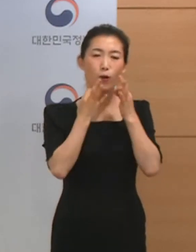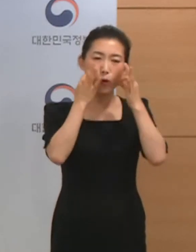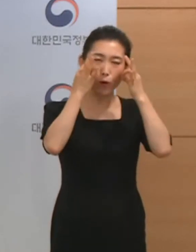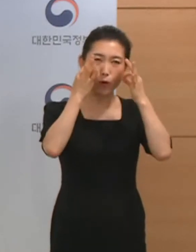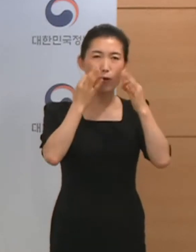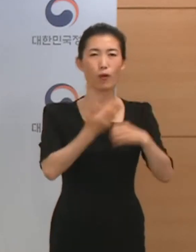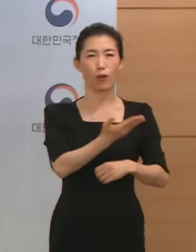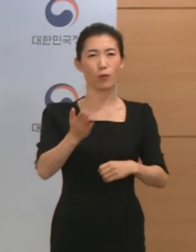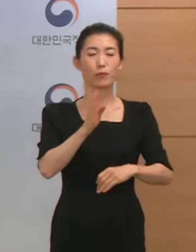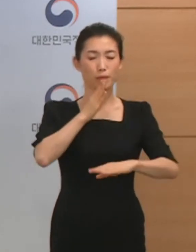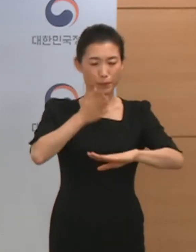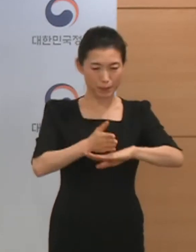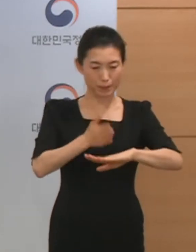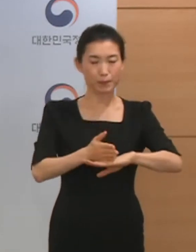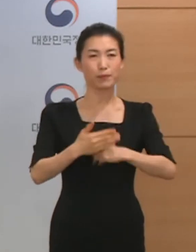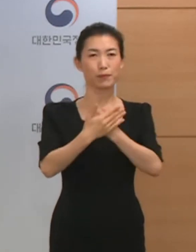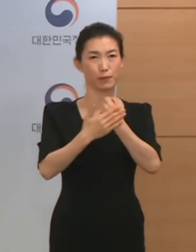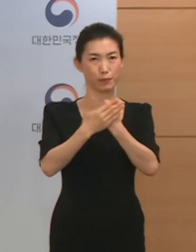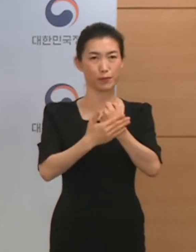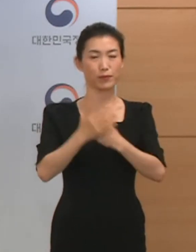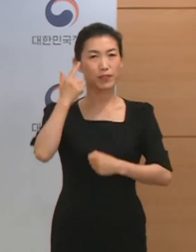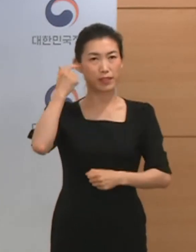모든 분들에게 감사드립니다.